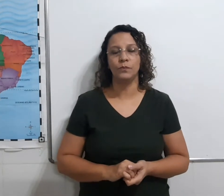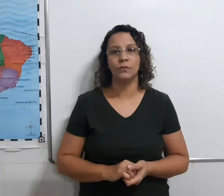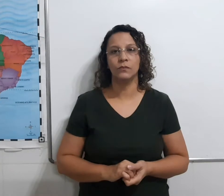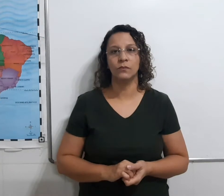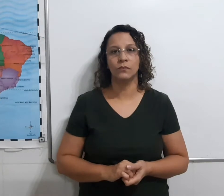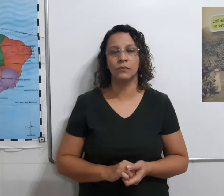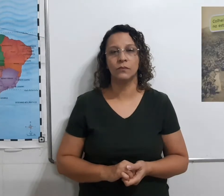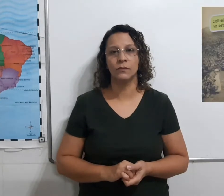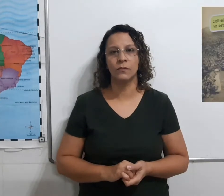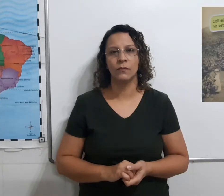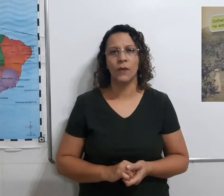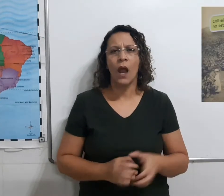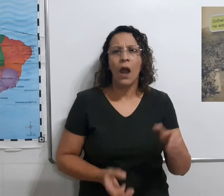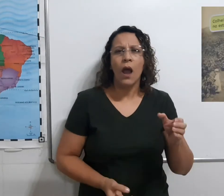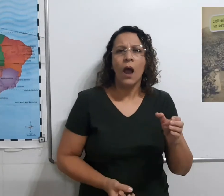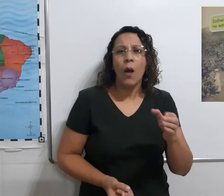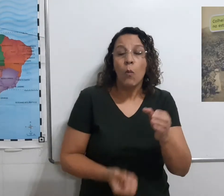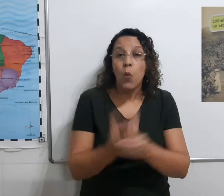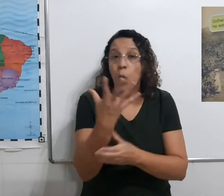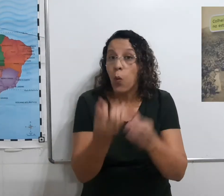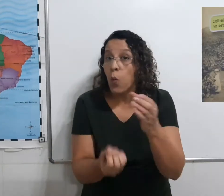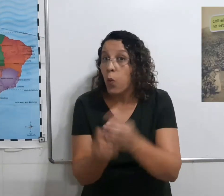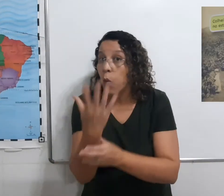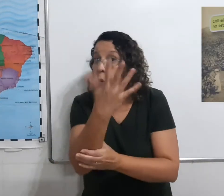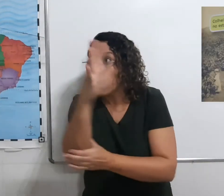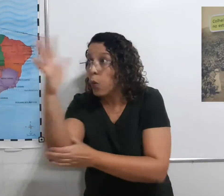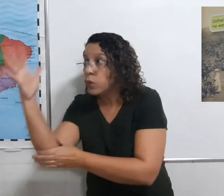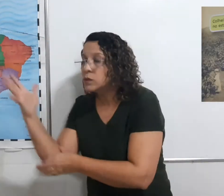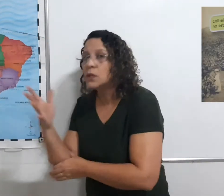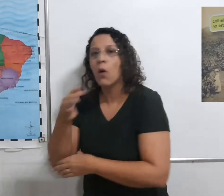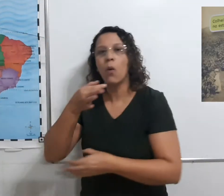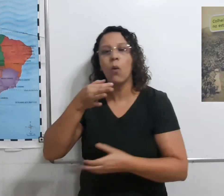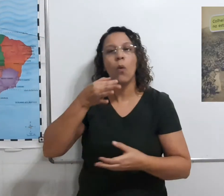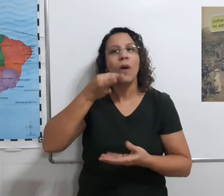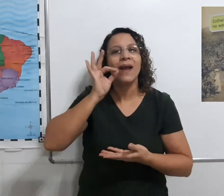A produção de café na região Sudeste,